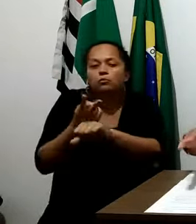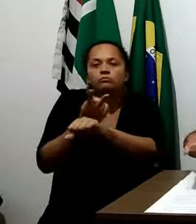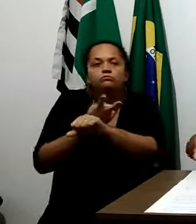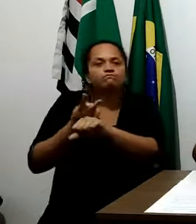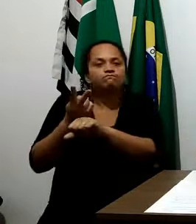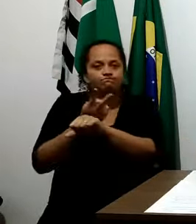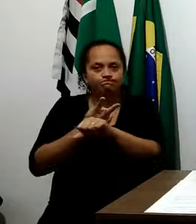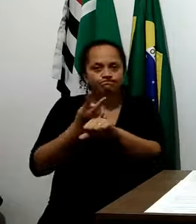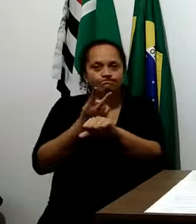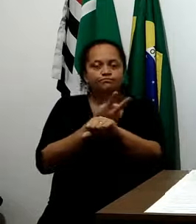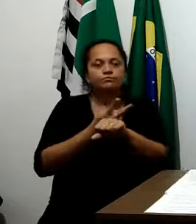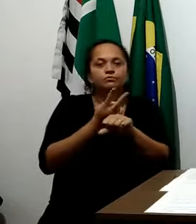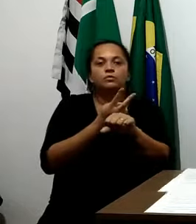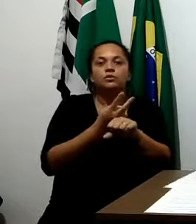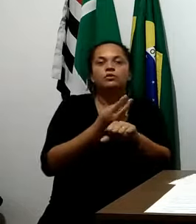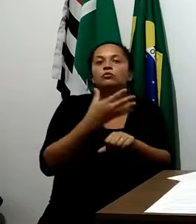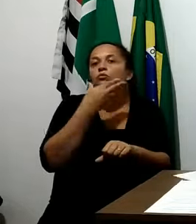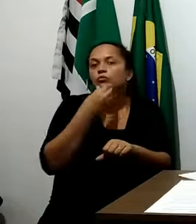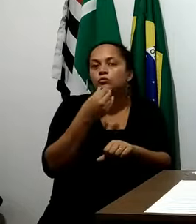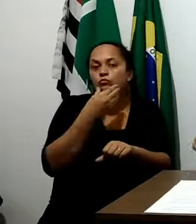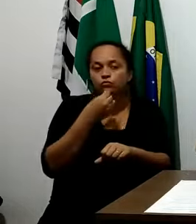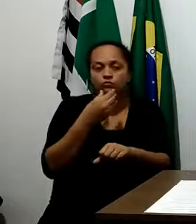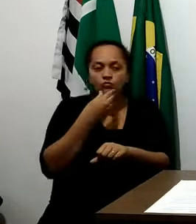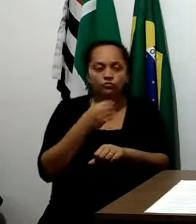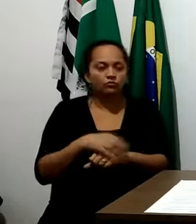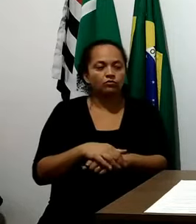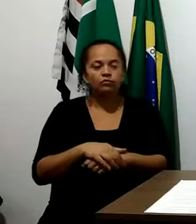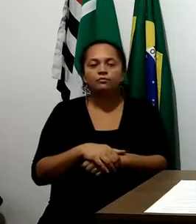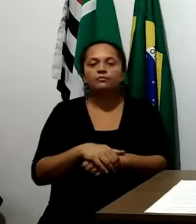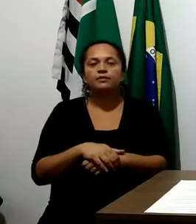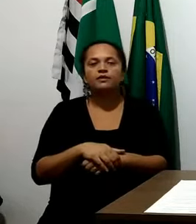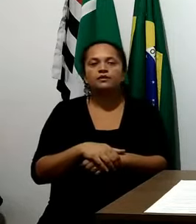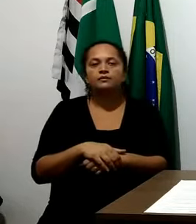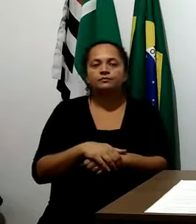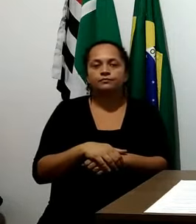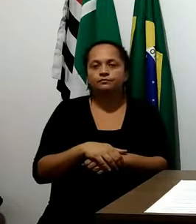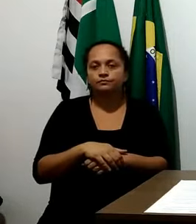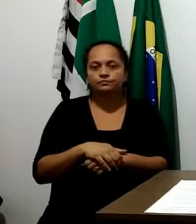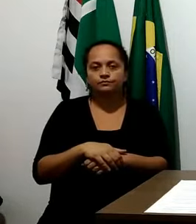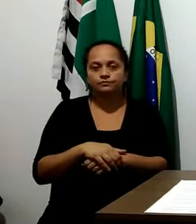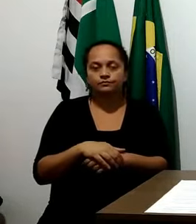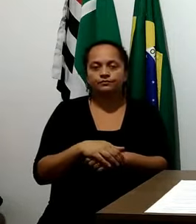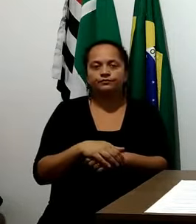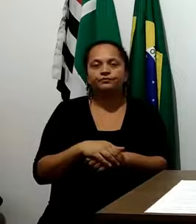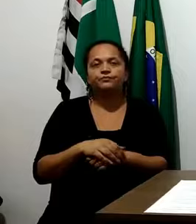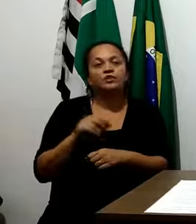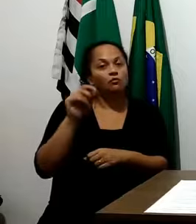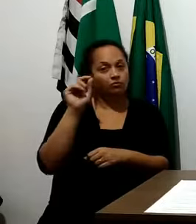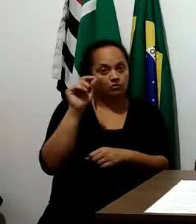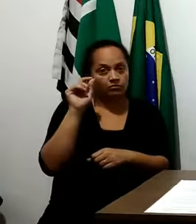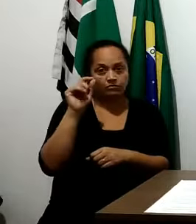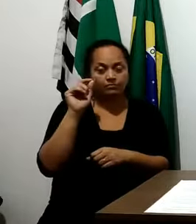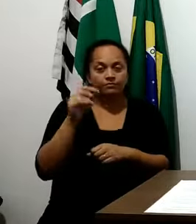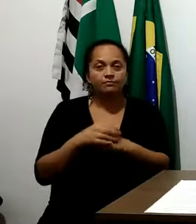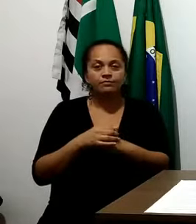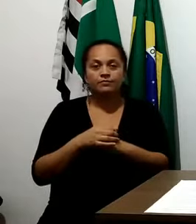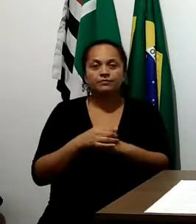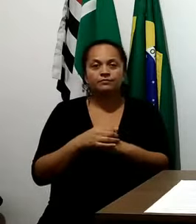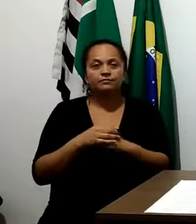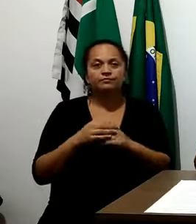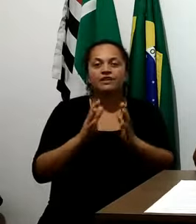eles um homem que tapasse o muro e que se colocasse na brecha perante